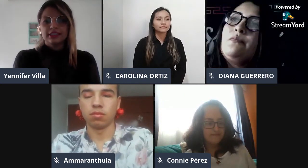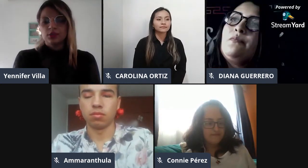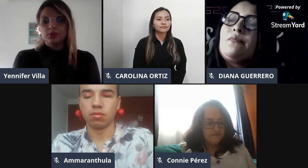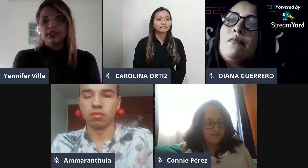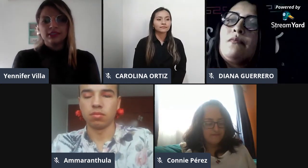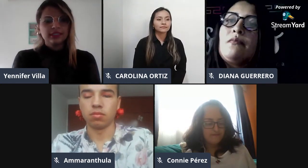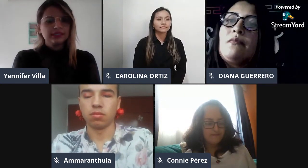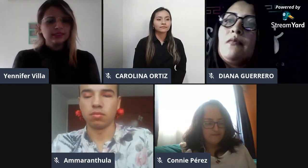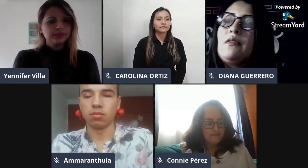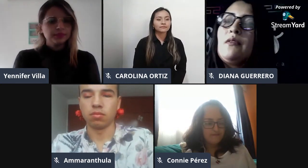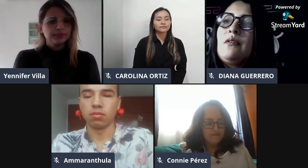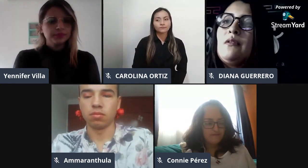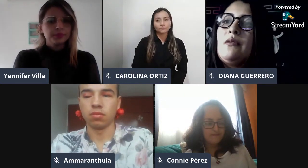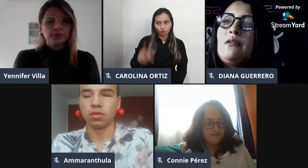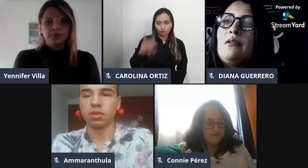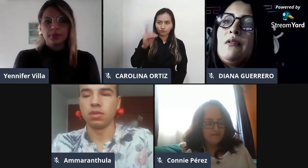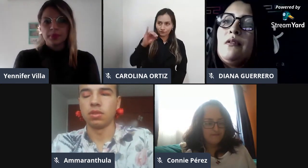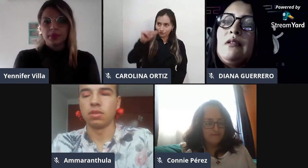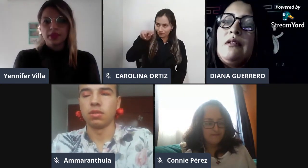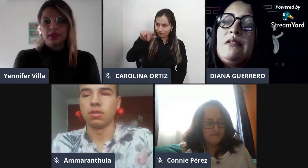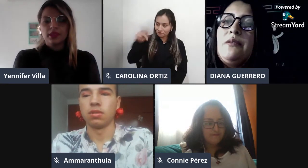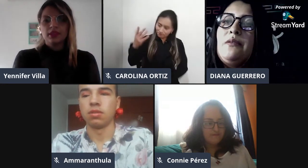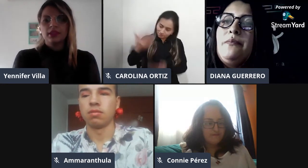Dianita, si quieres, comienzas.